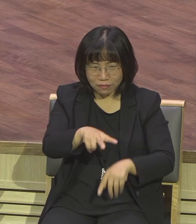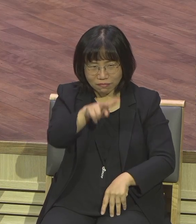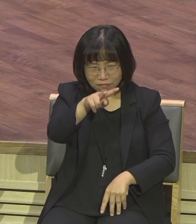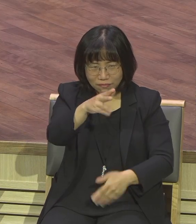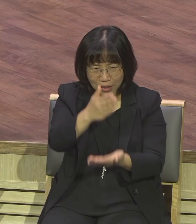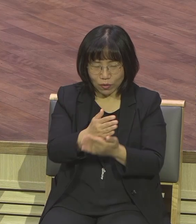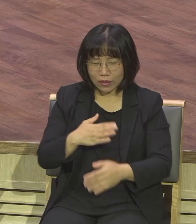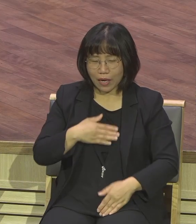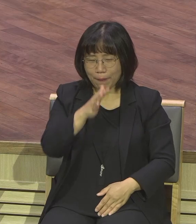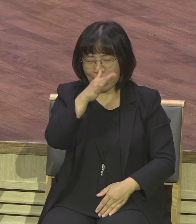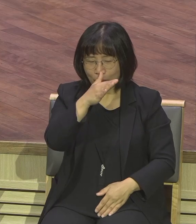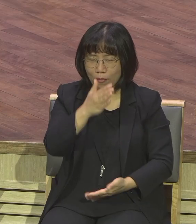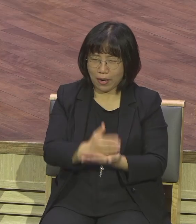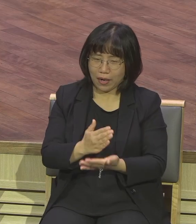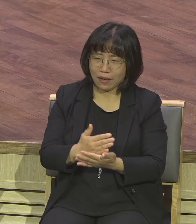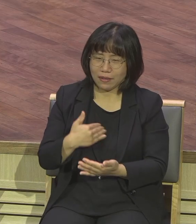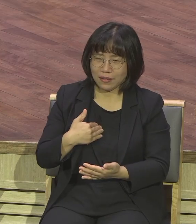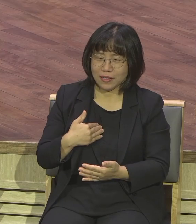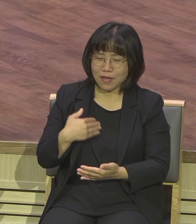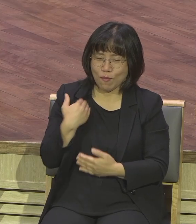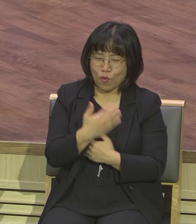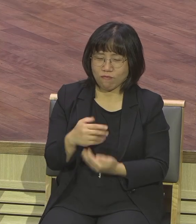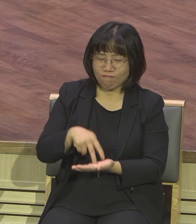바보되기 싫으니까.